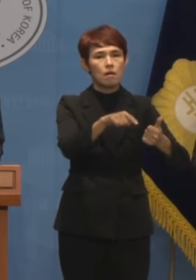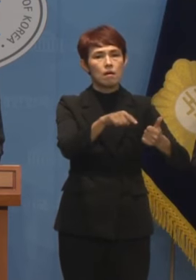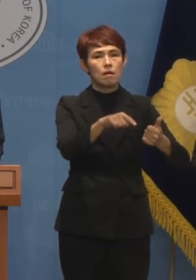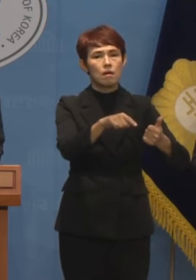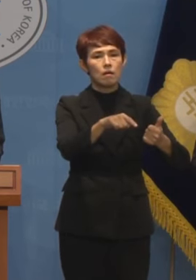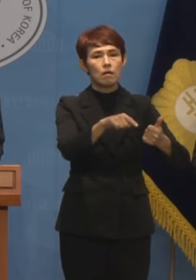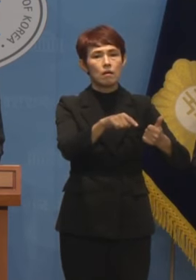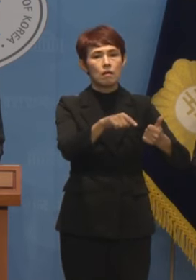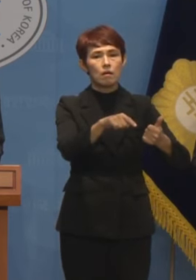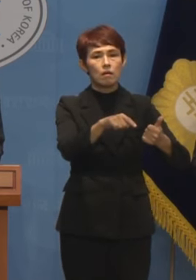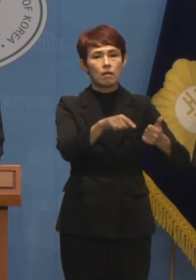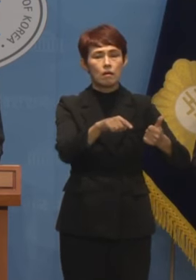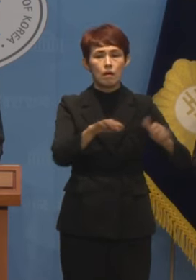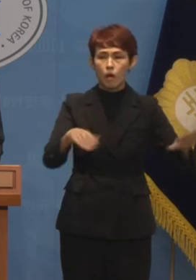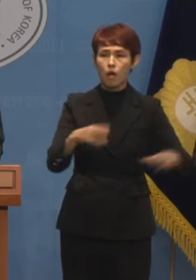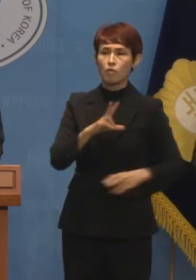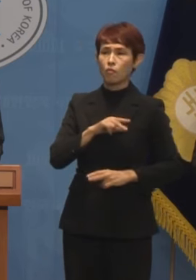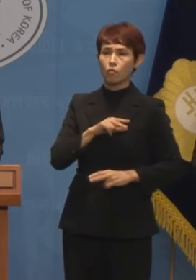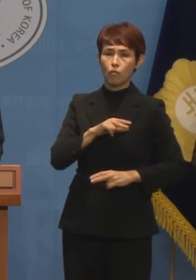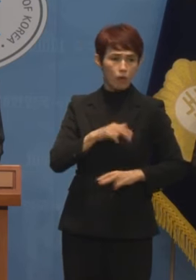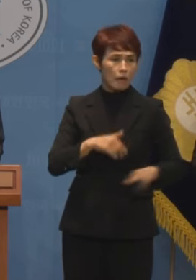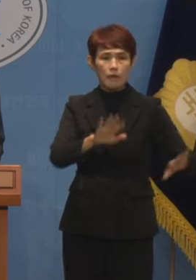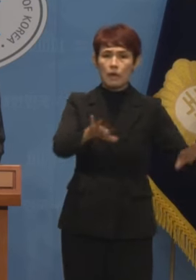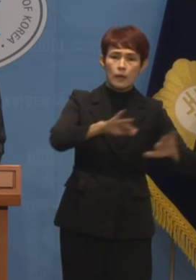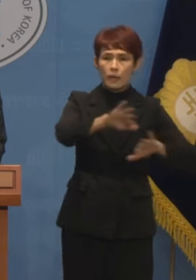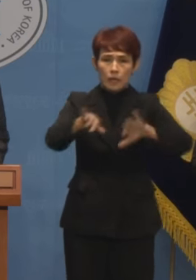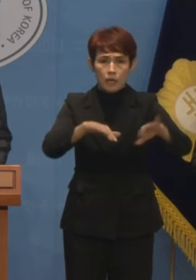유지하려던 중재 노력까지 방해하였습니다.